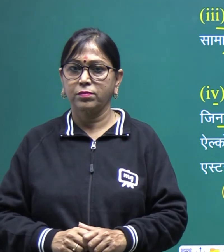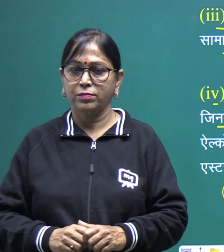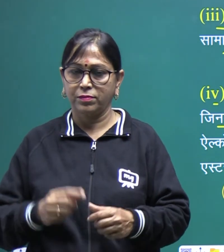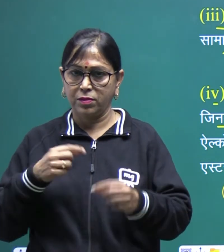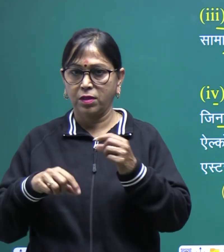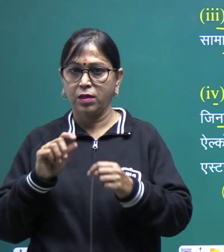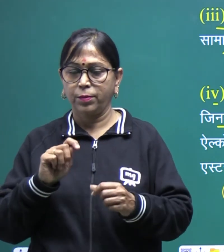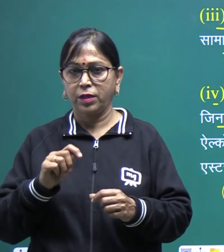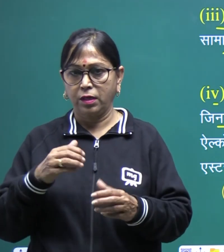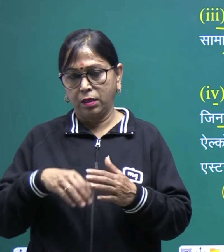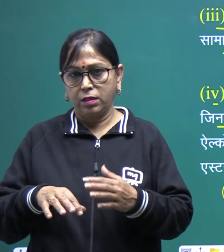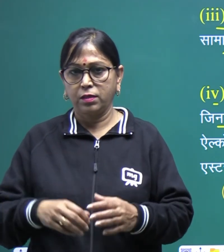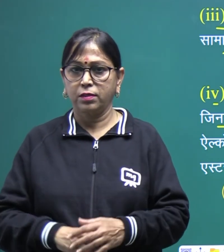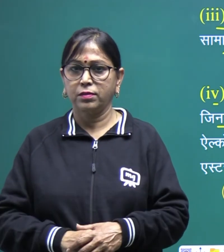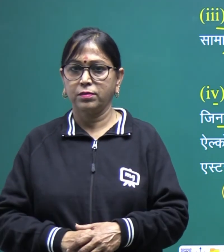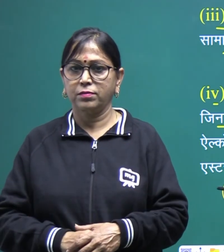क्रिया करके